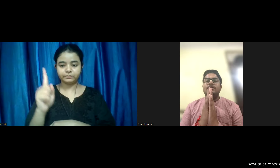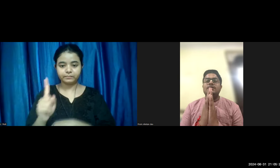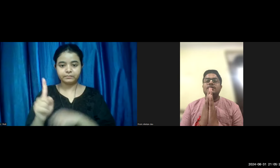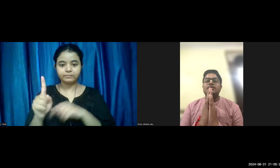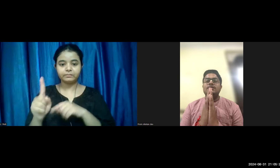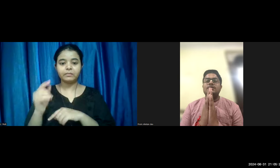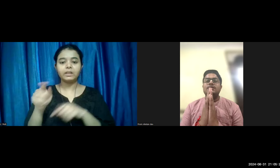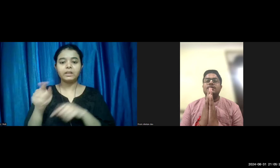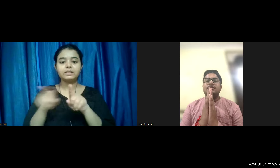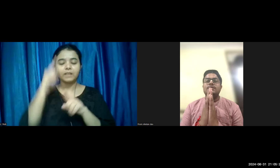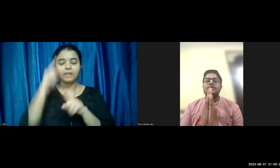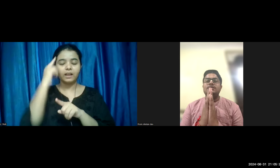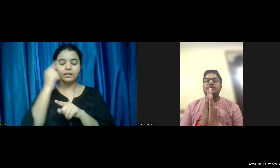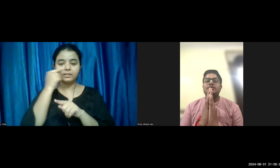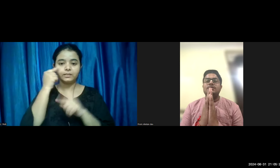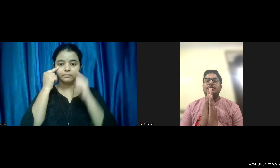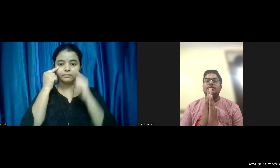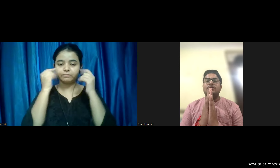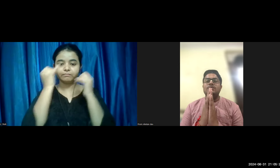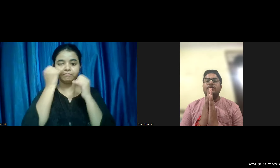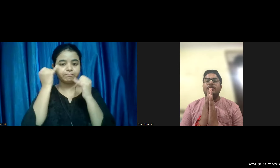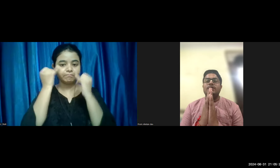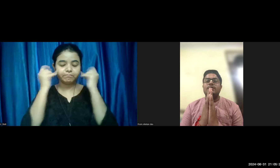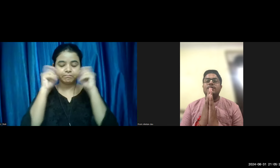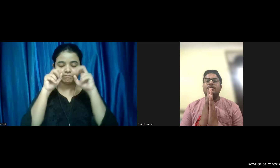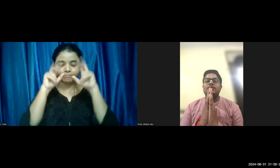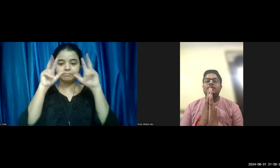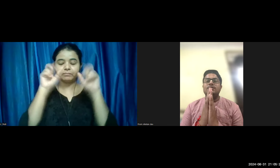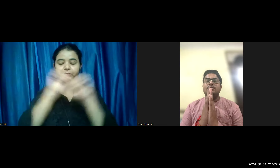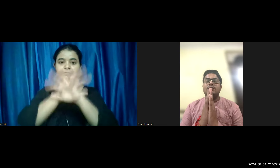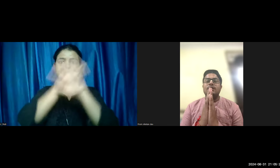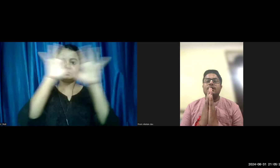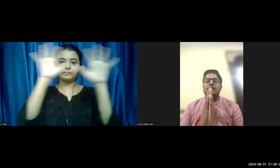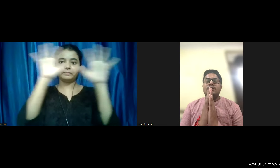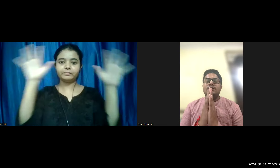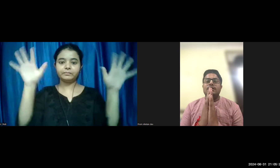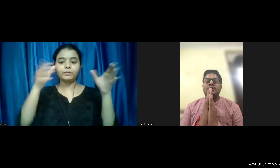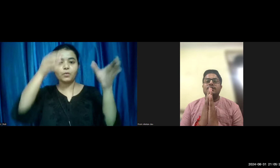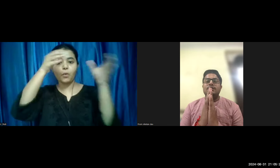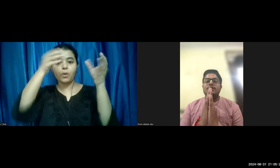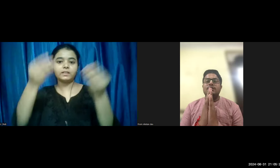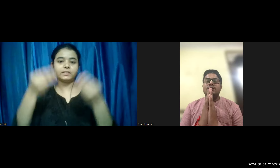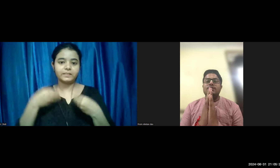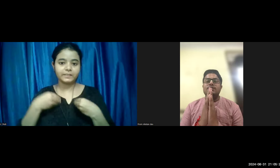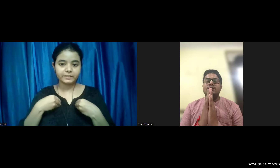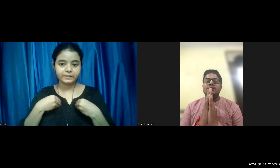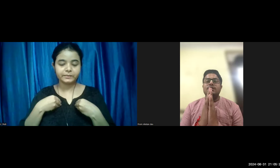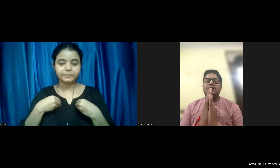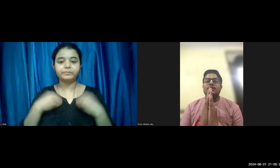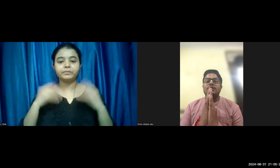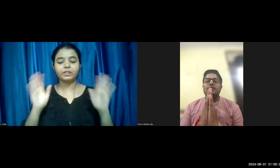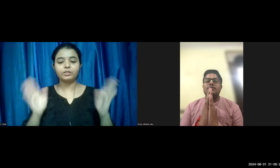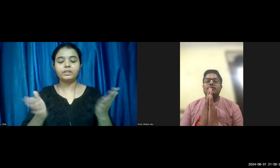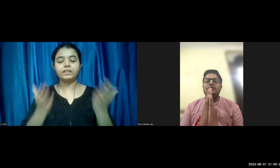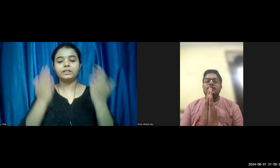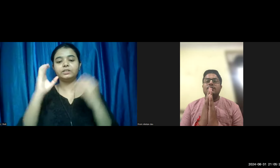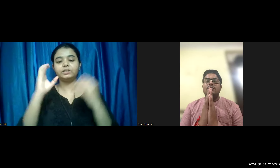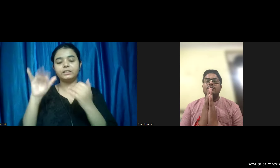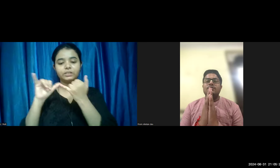चक्षुरुन्मीलितं येन तस्मै श्रीगुरुवे नमः। जय श्री कृष्ण